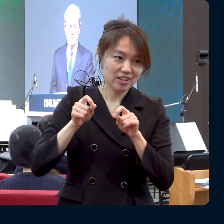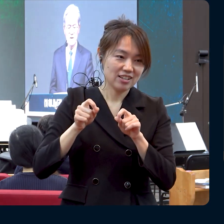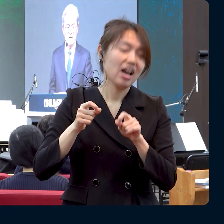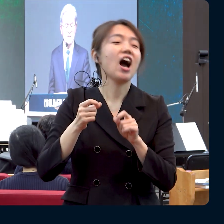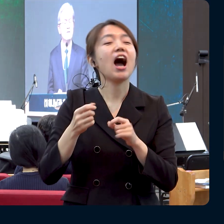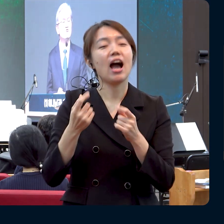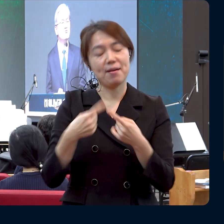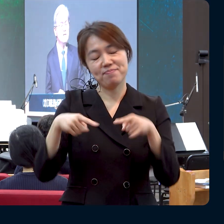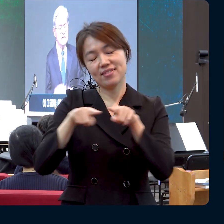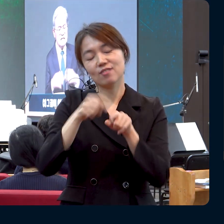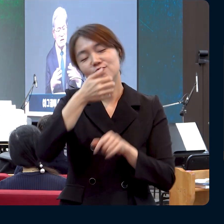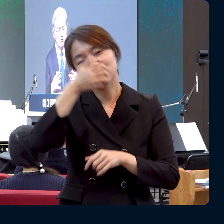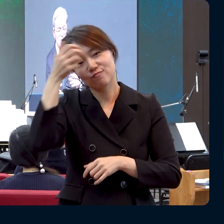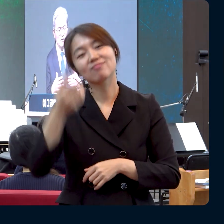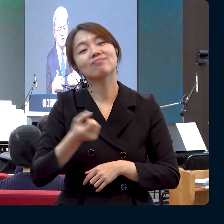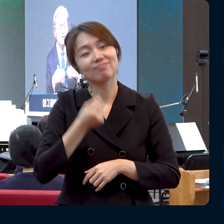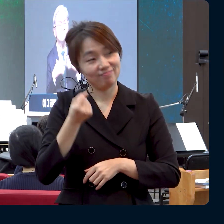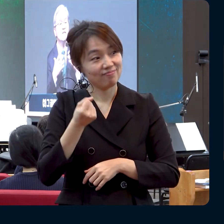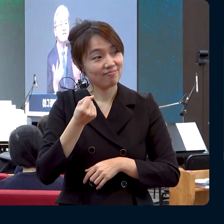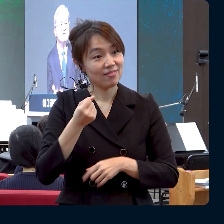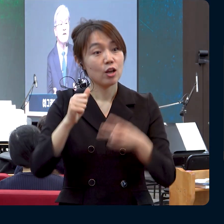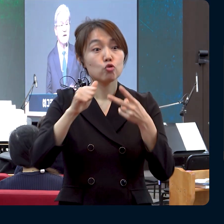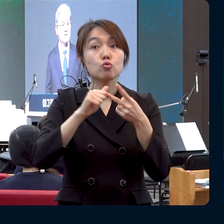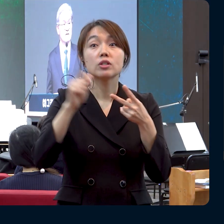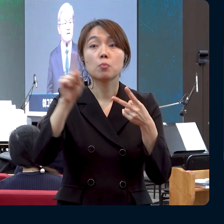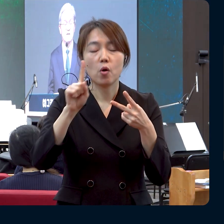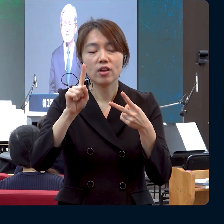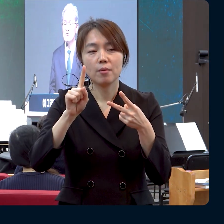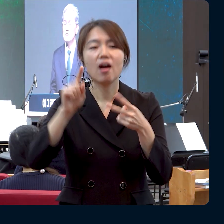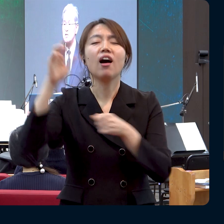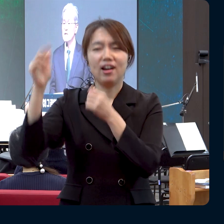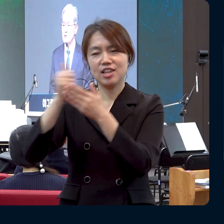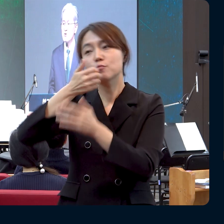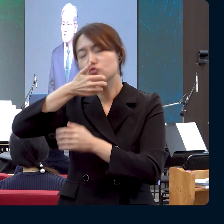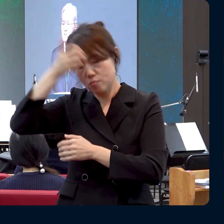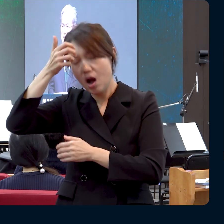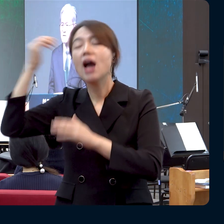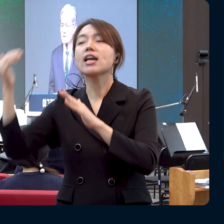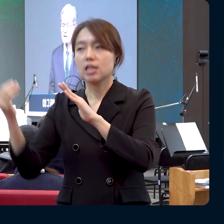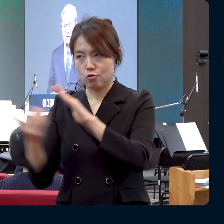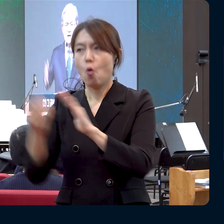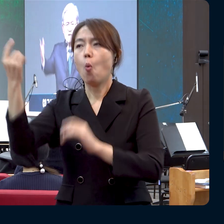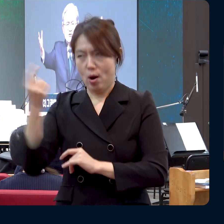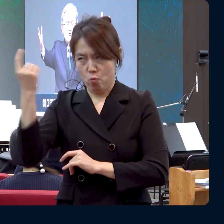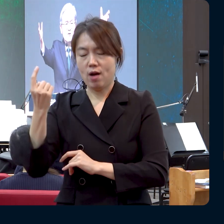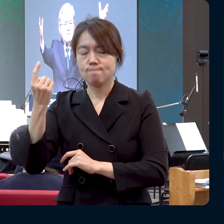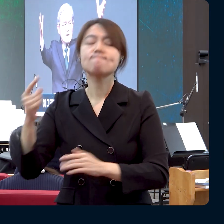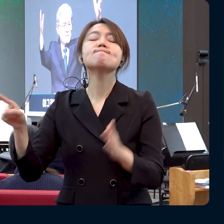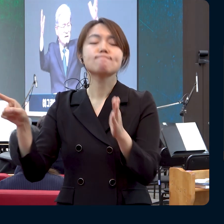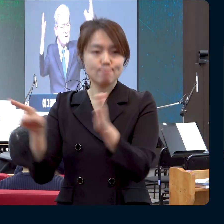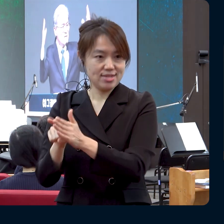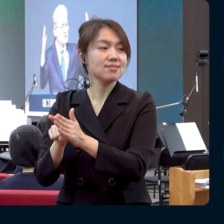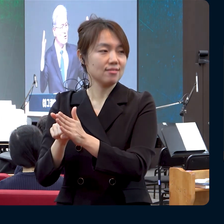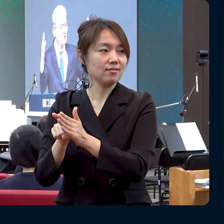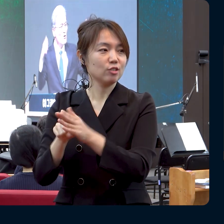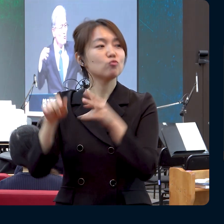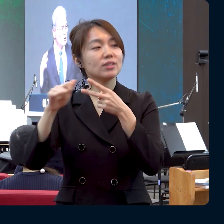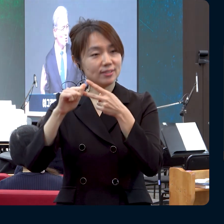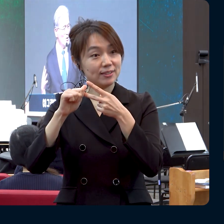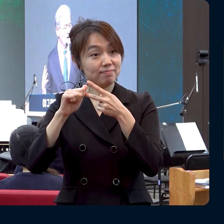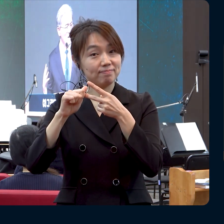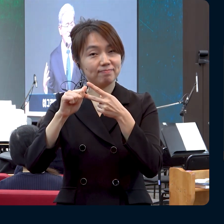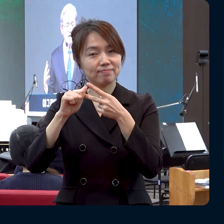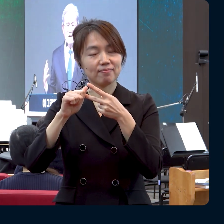뭐냐? 그 꿈이 이루어질 것을 믿는 거예요. 그 꿈이 이루어질 것을 믿는 것. 예, 그 꿈을 받게 되면요,